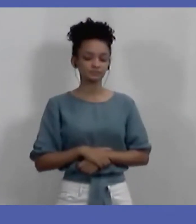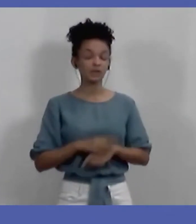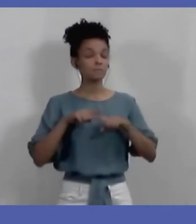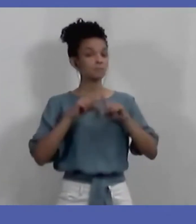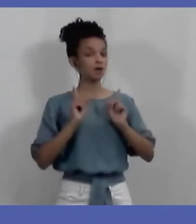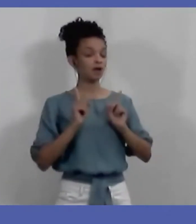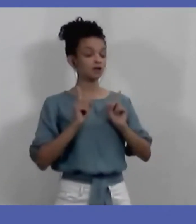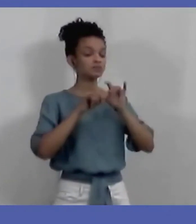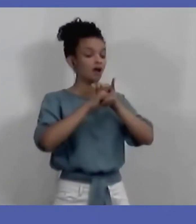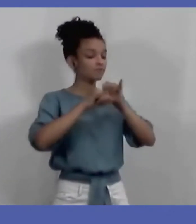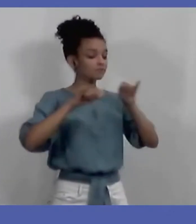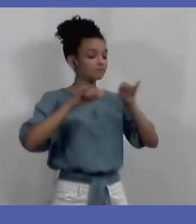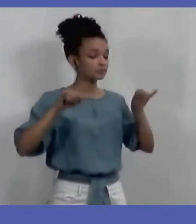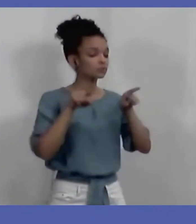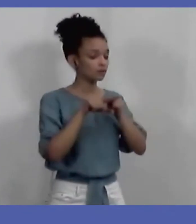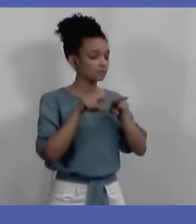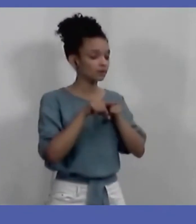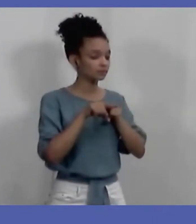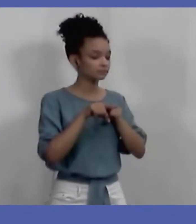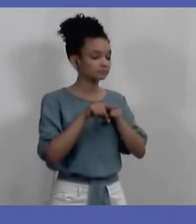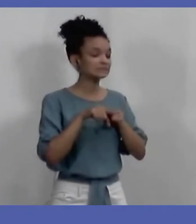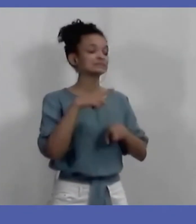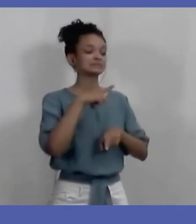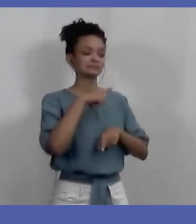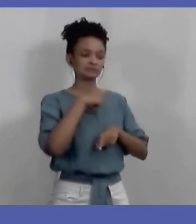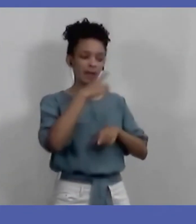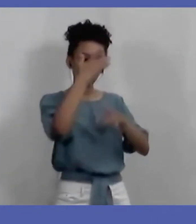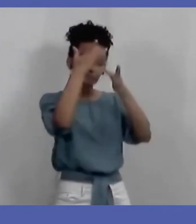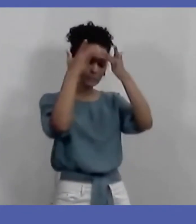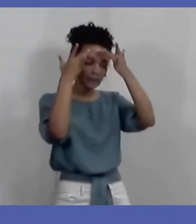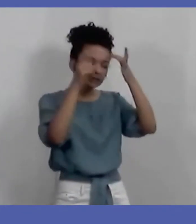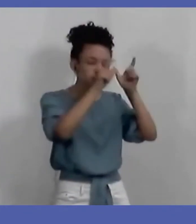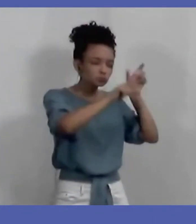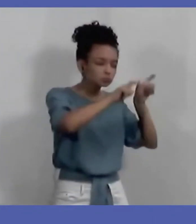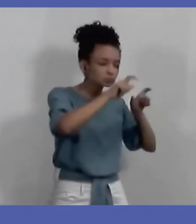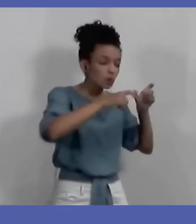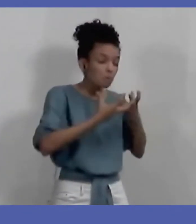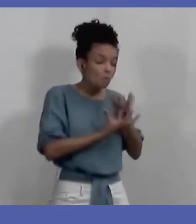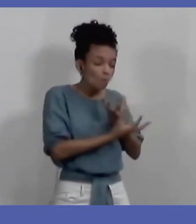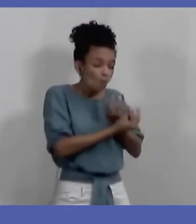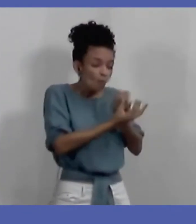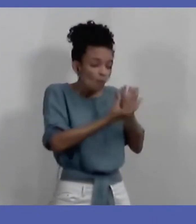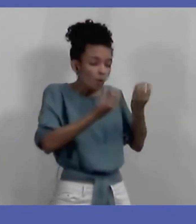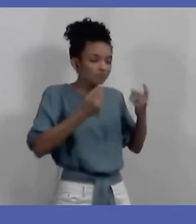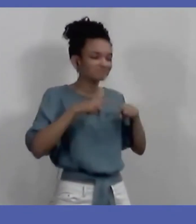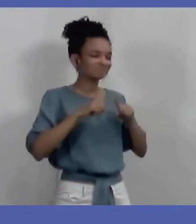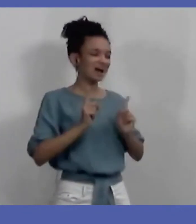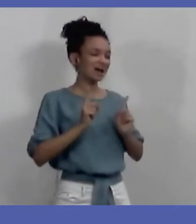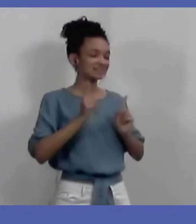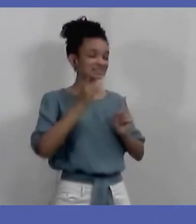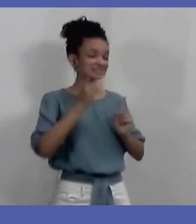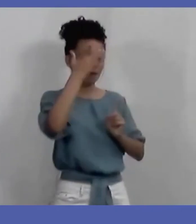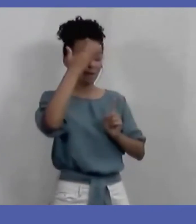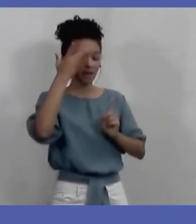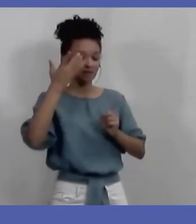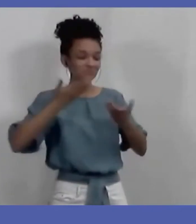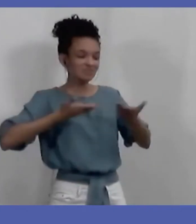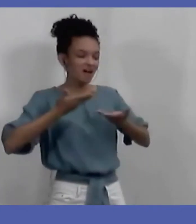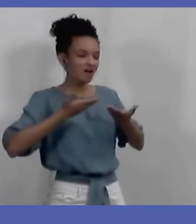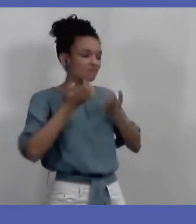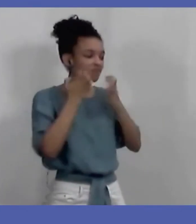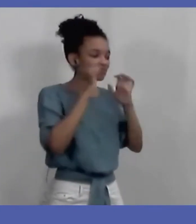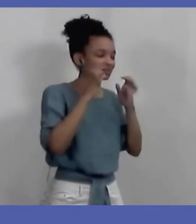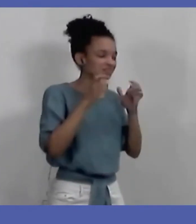A seara é grande, mas os trabalhadores são poucos. Rogai, pois, ao Senhor da